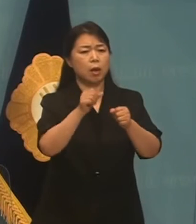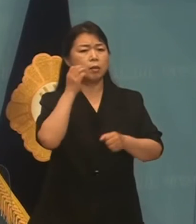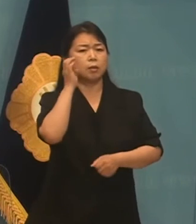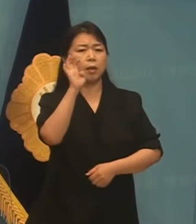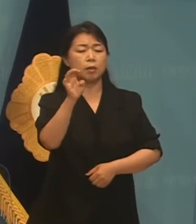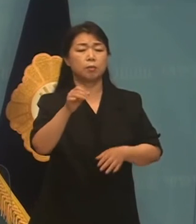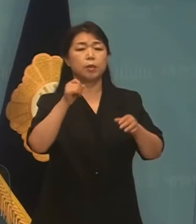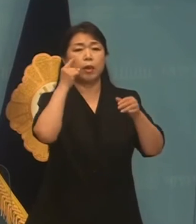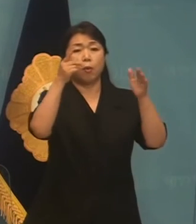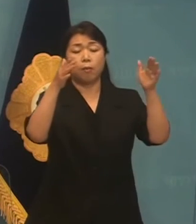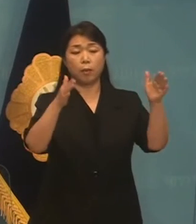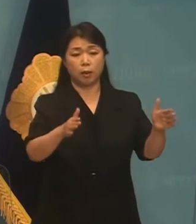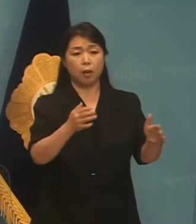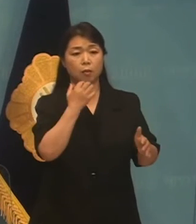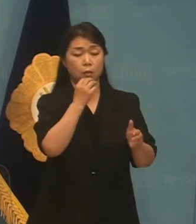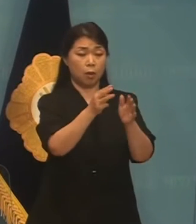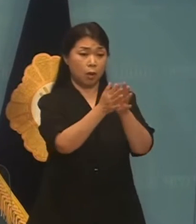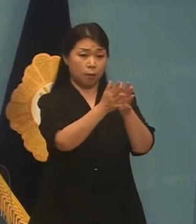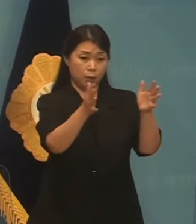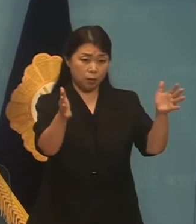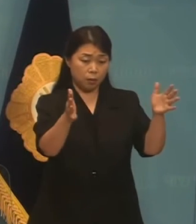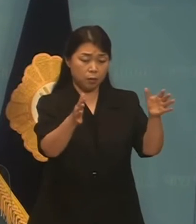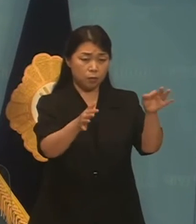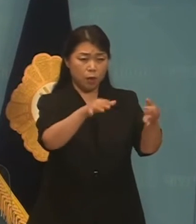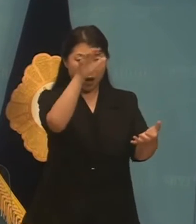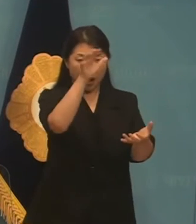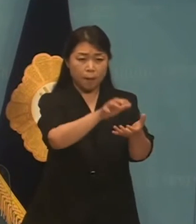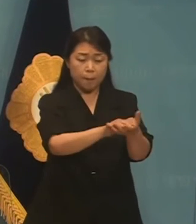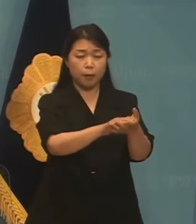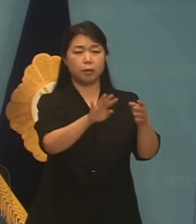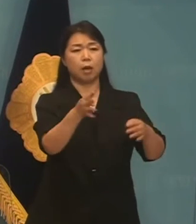만에 서울 아파트 가격 총액이